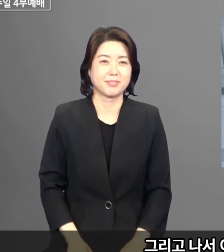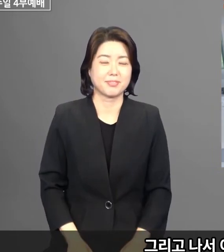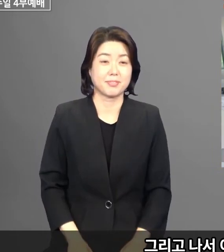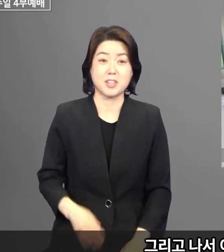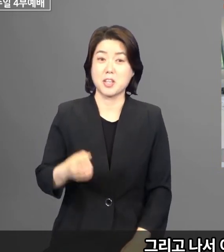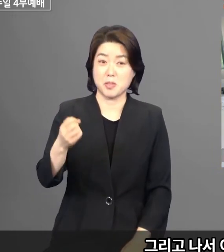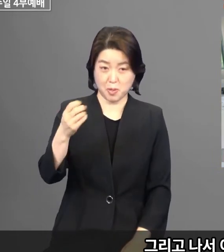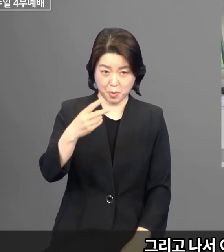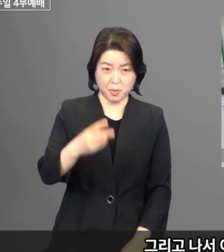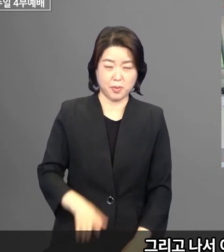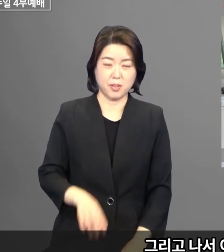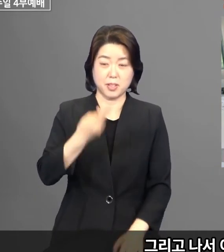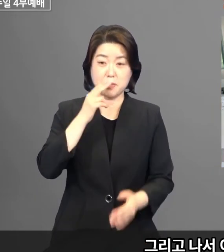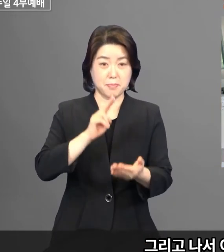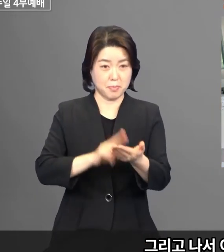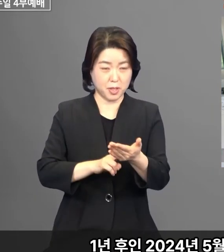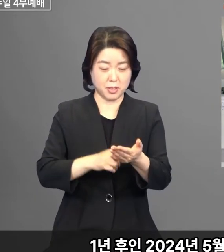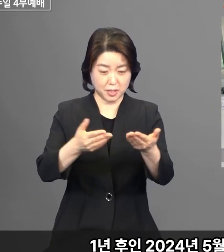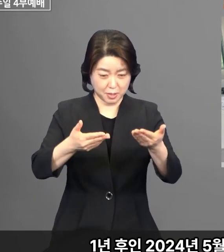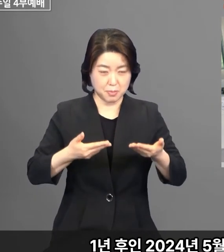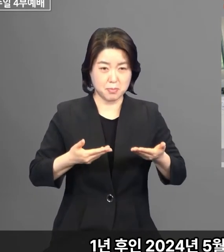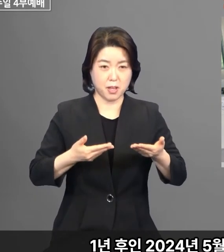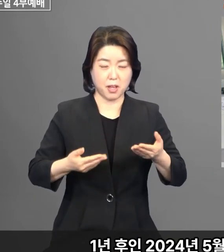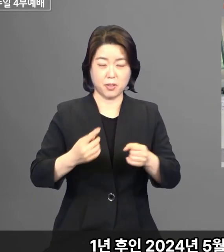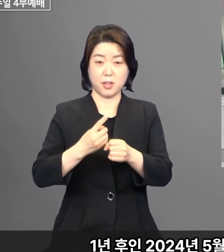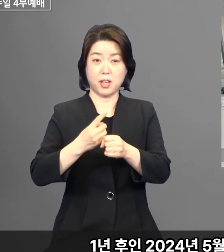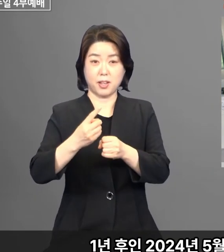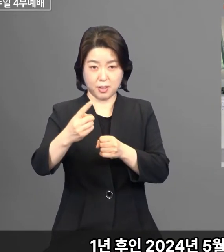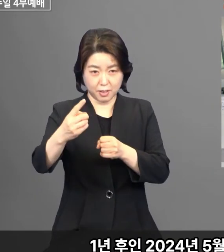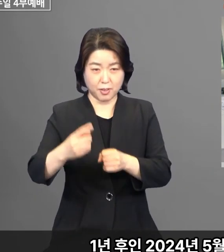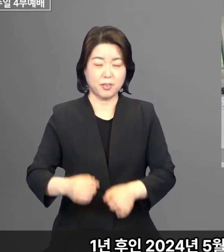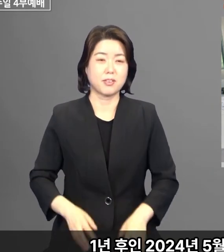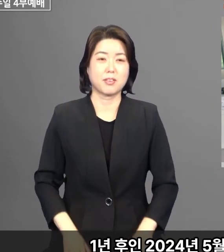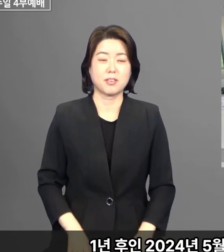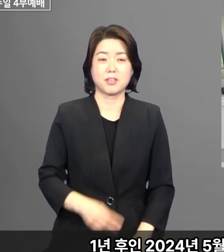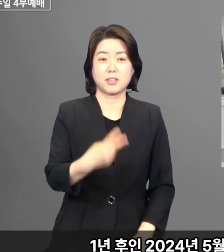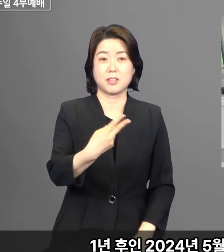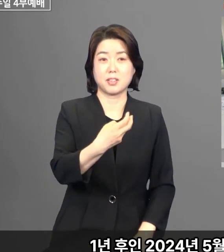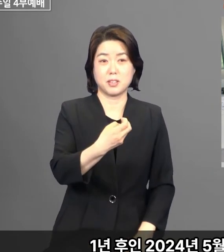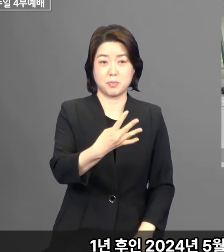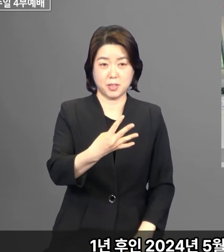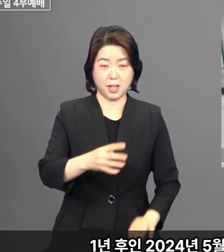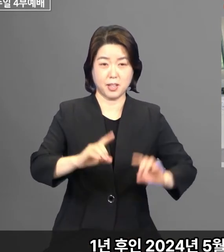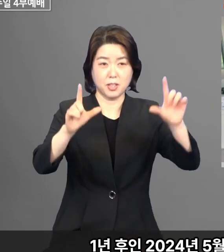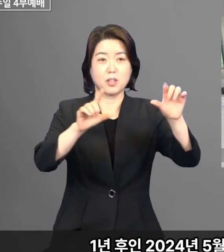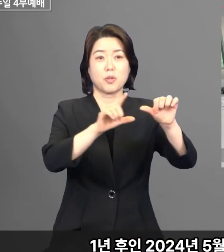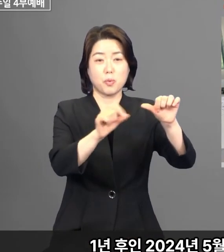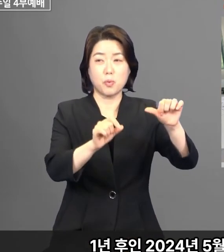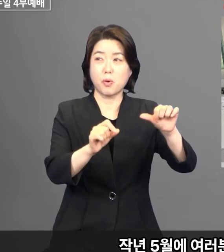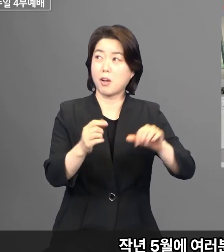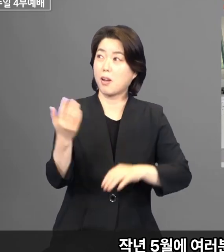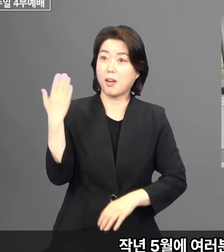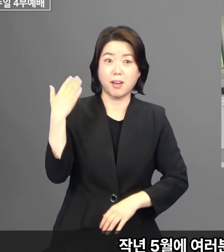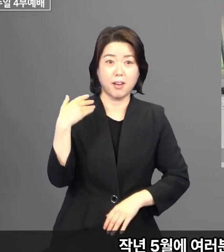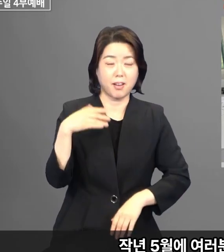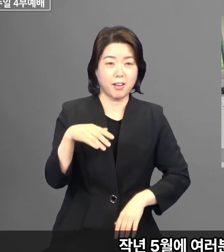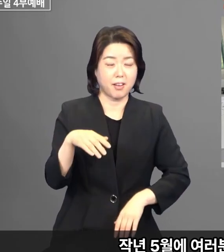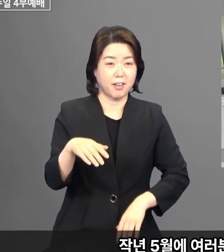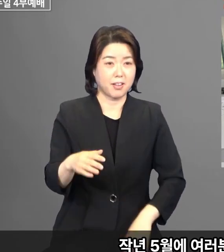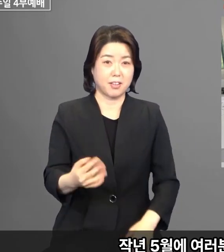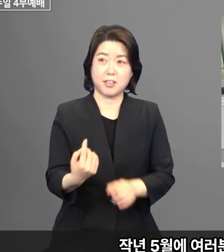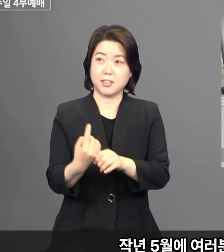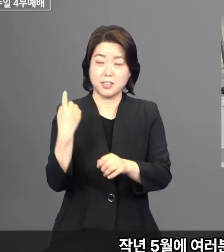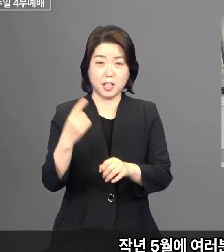그리고 나서 이 편지를 받고 1년 후인 2024년 5월, 얼마 되지 않았습니다. 작년